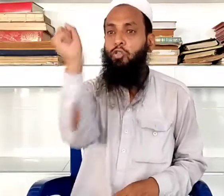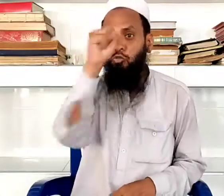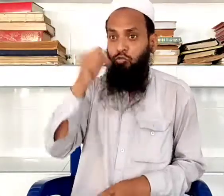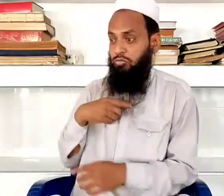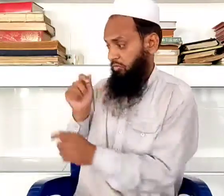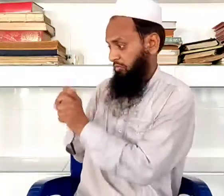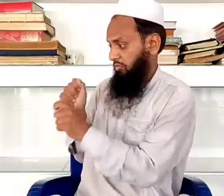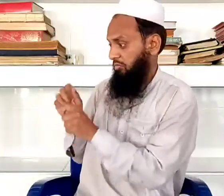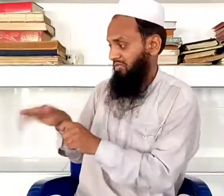تسلی